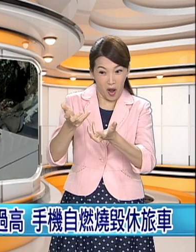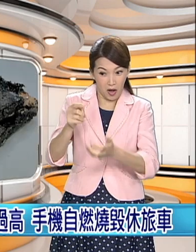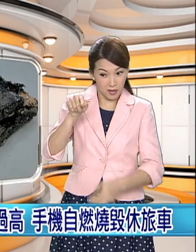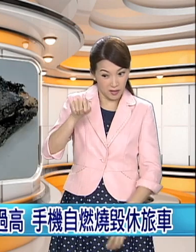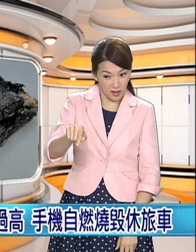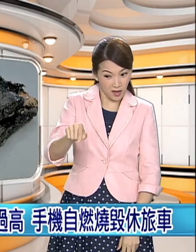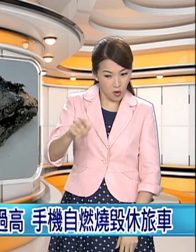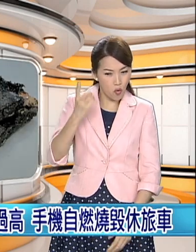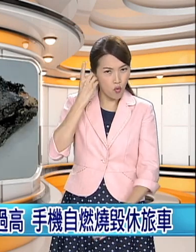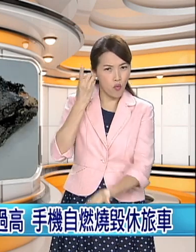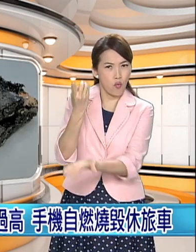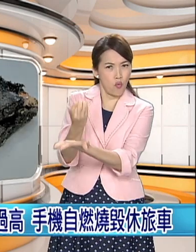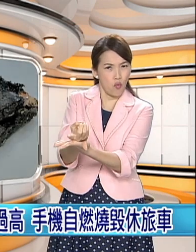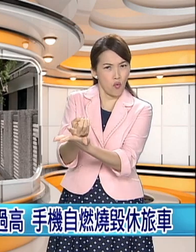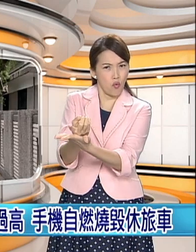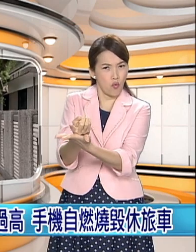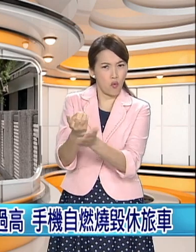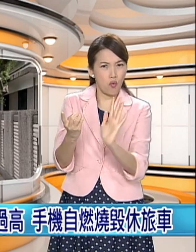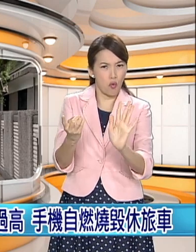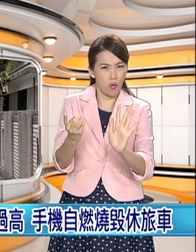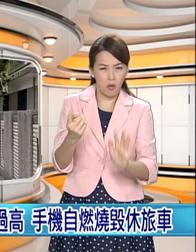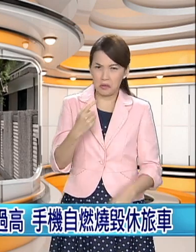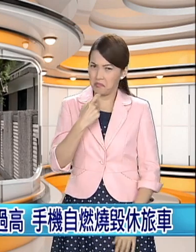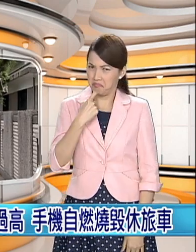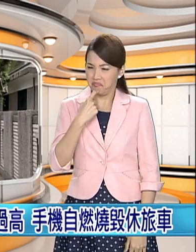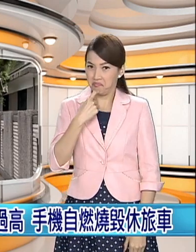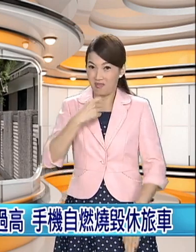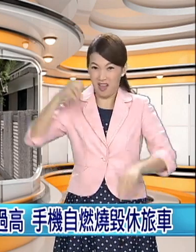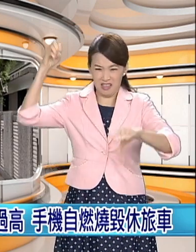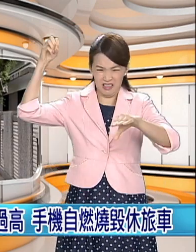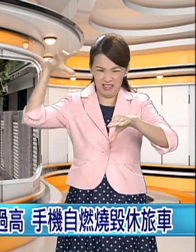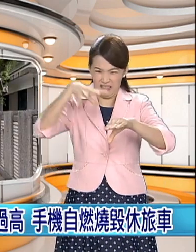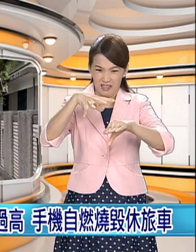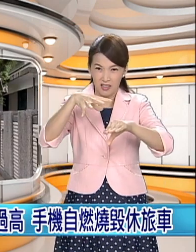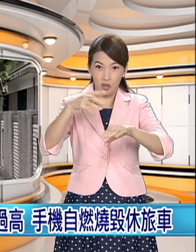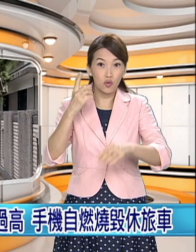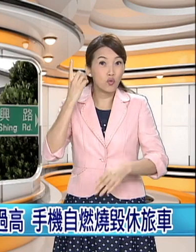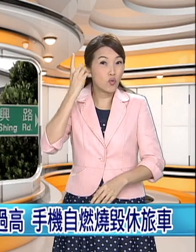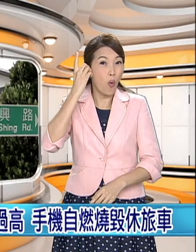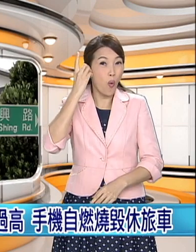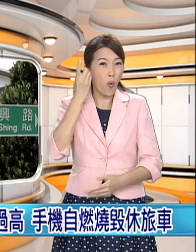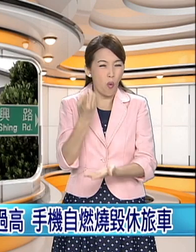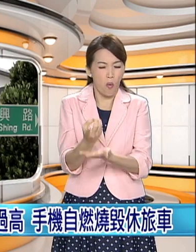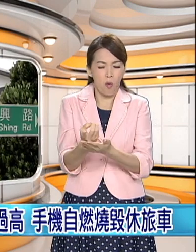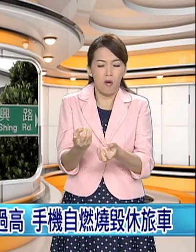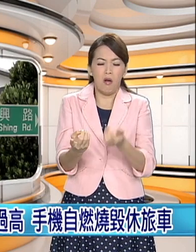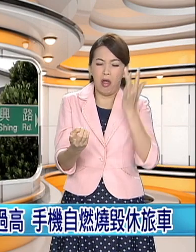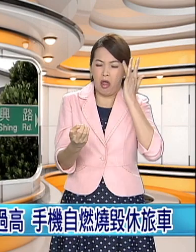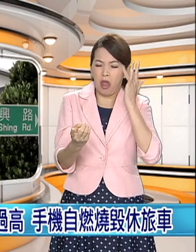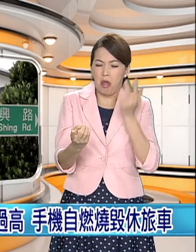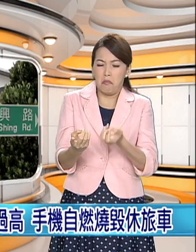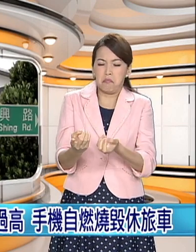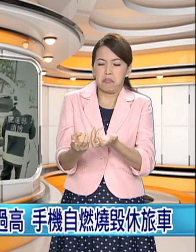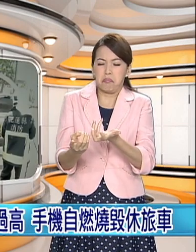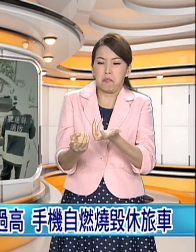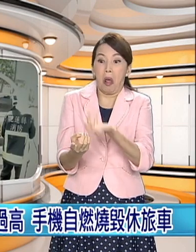季车子里头的高温，才产生了自燃。呼吁民众千万不要把手